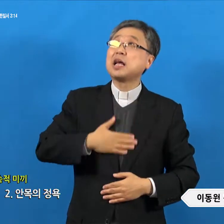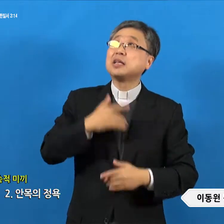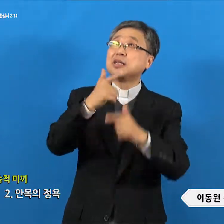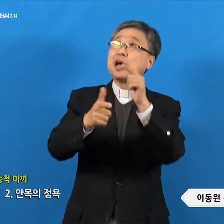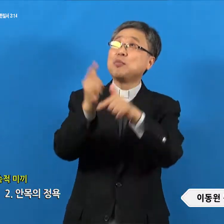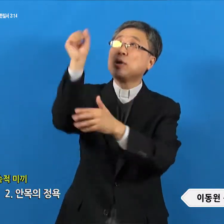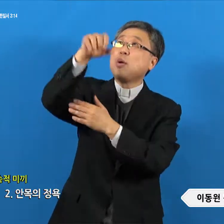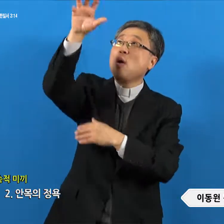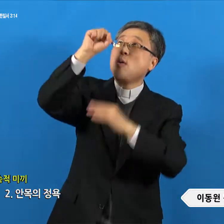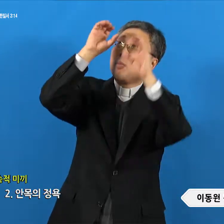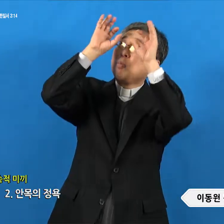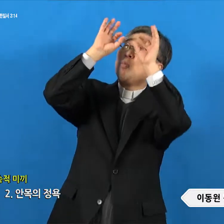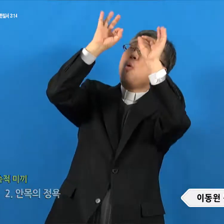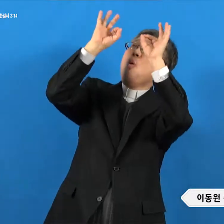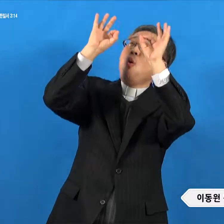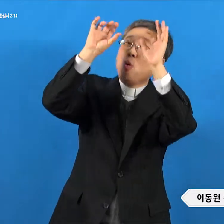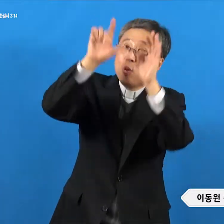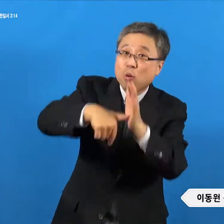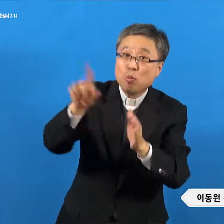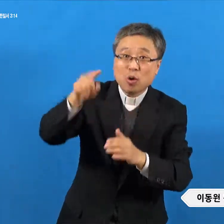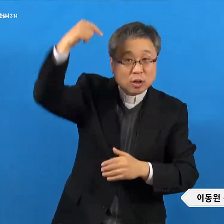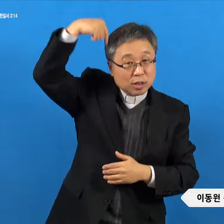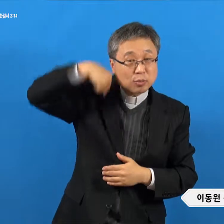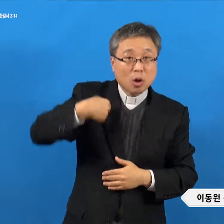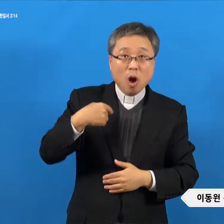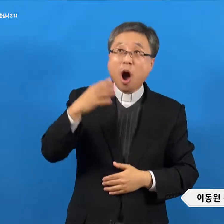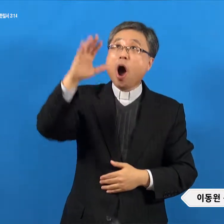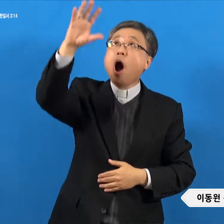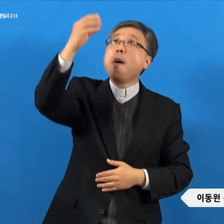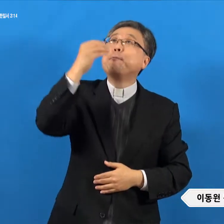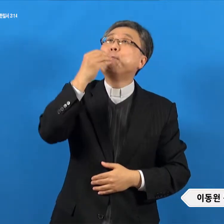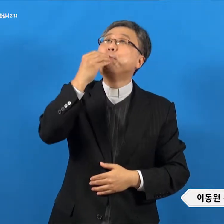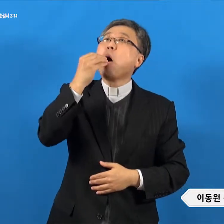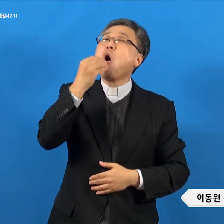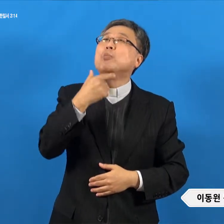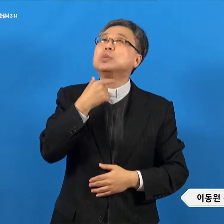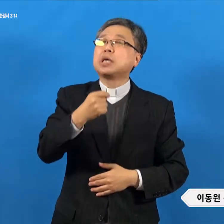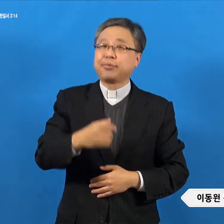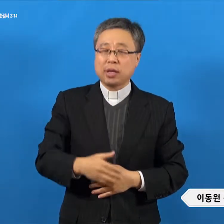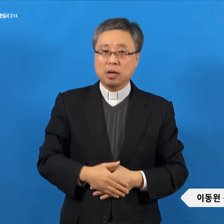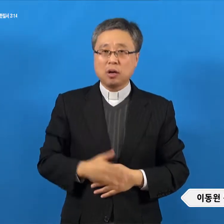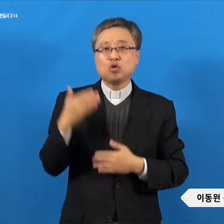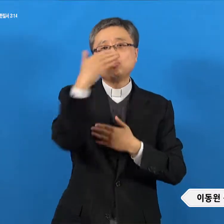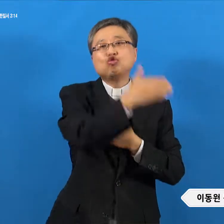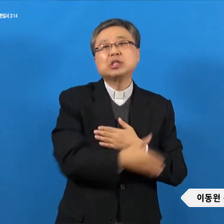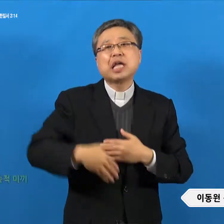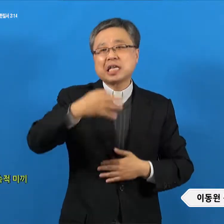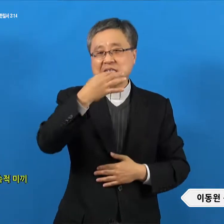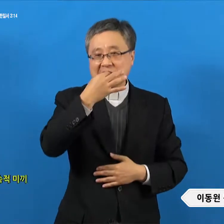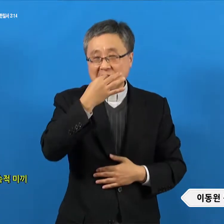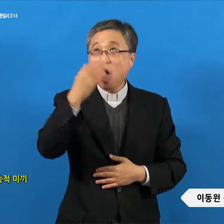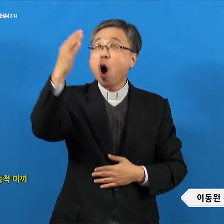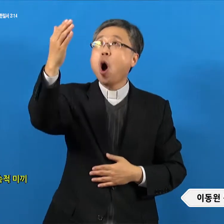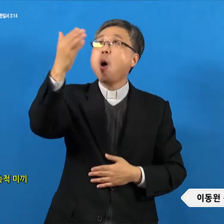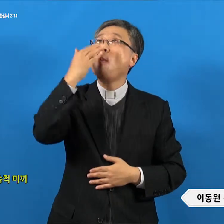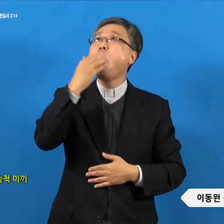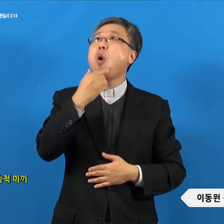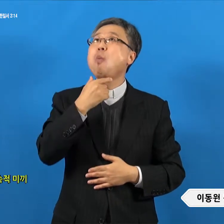열매를 보는 순간 뭘 느꼈다고요? 먹음직했다. 이게 뭐예요? 육신의 정욕이에요. 먹음직하고.